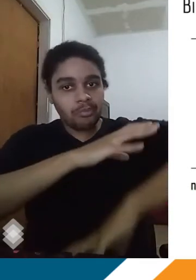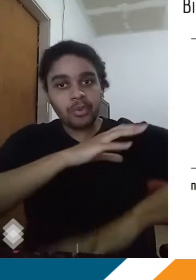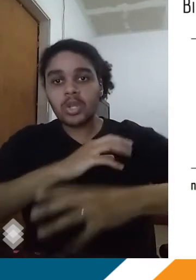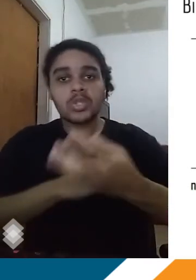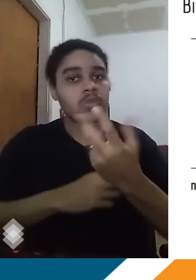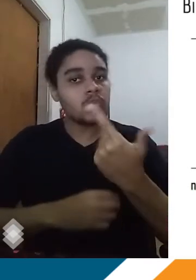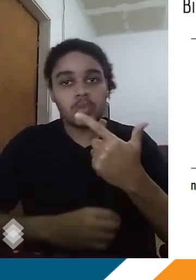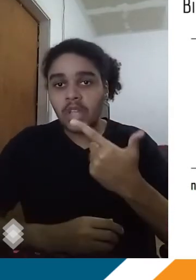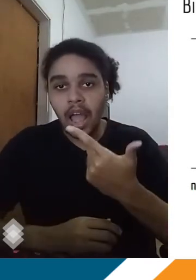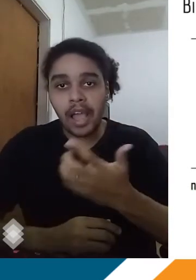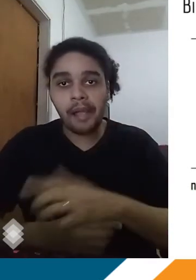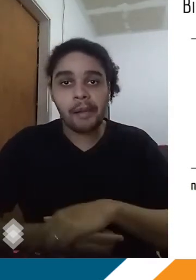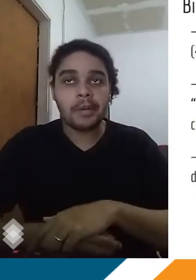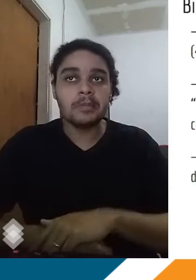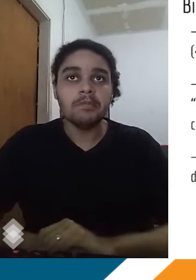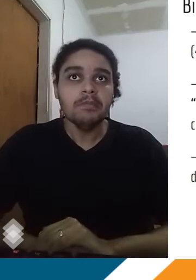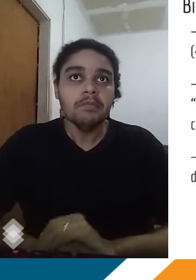vão capturar os nutrientes do solo.